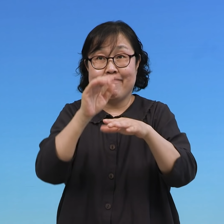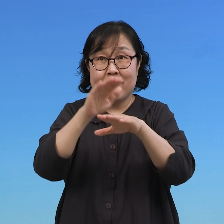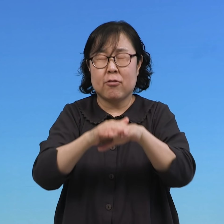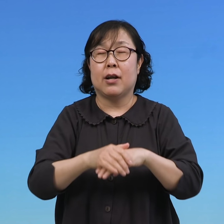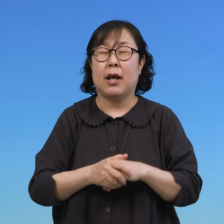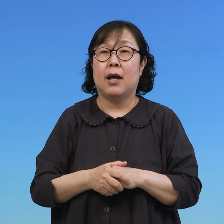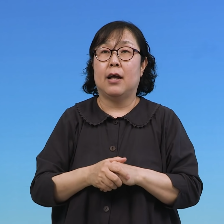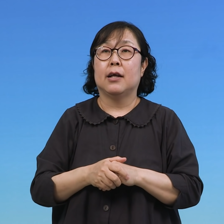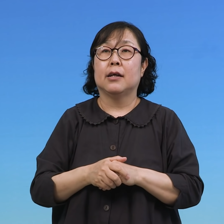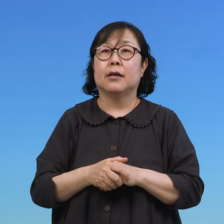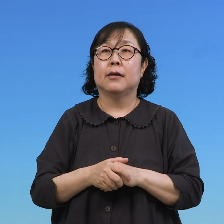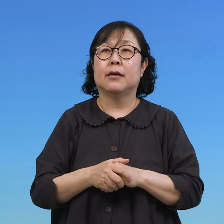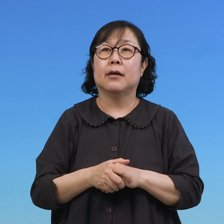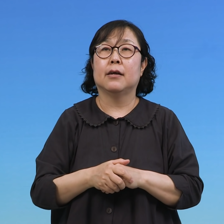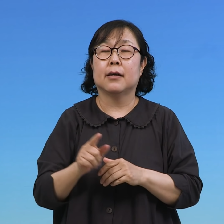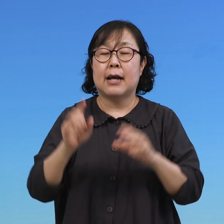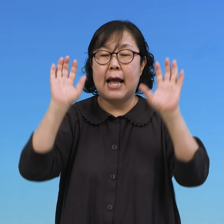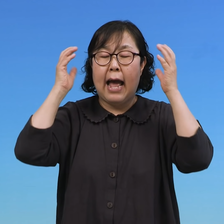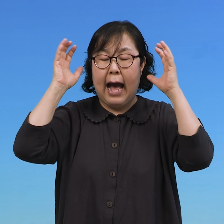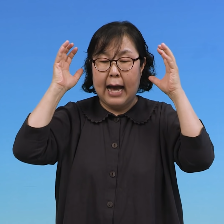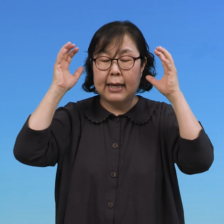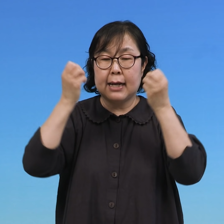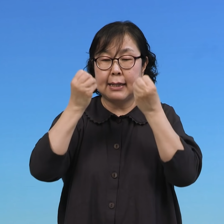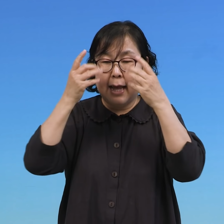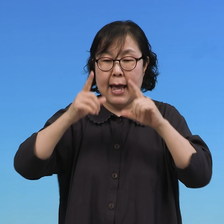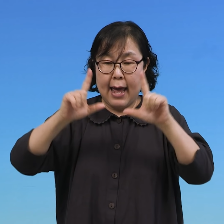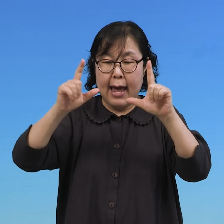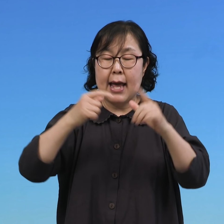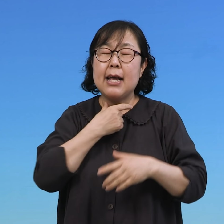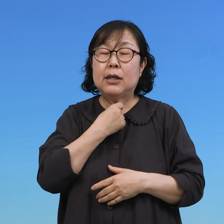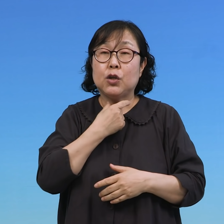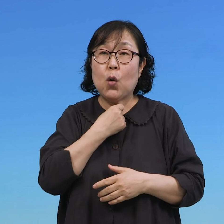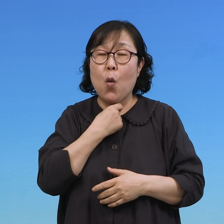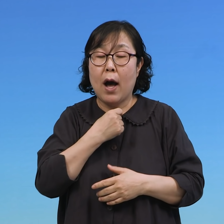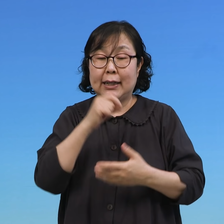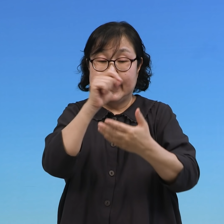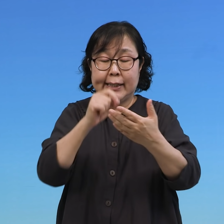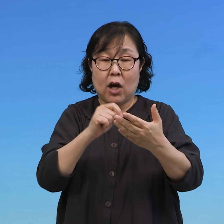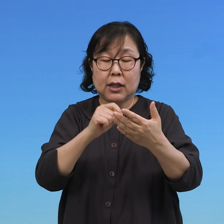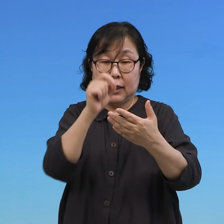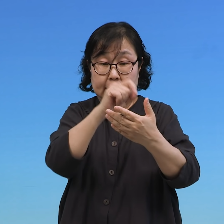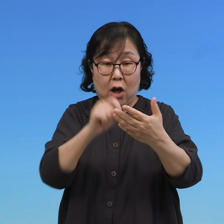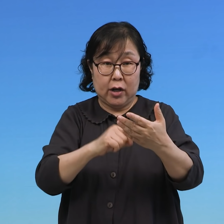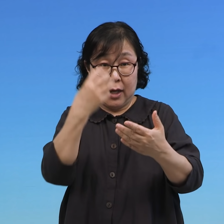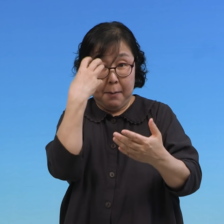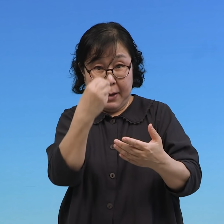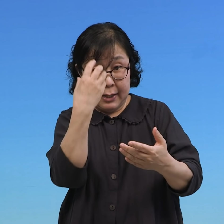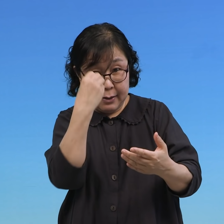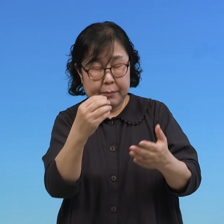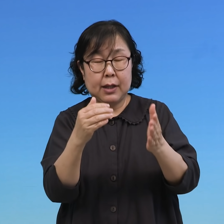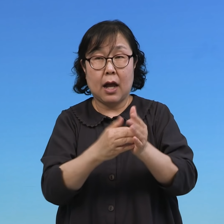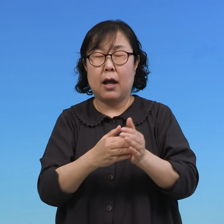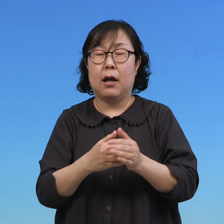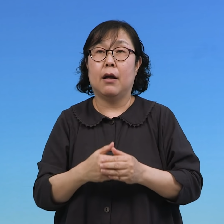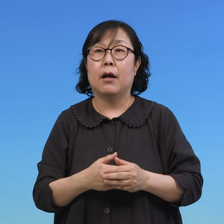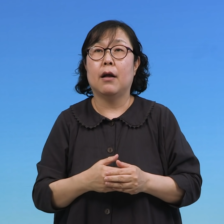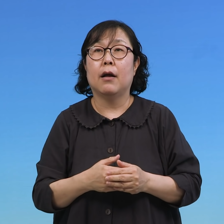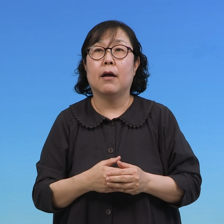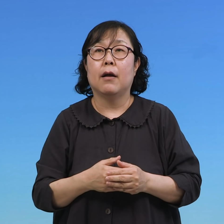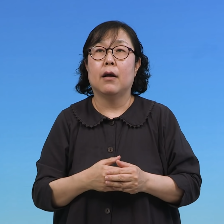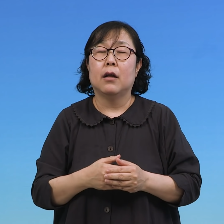저도 이제 그 아이의 새해 소원을 적은 소망을 적은 글을 제가 봤거든요.